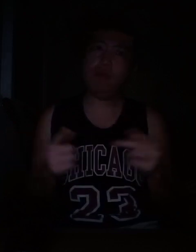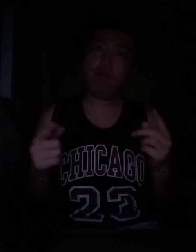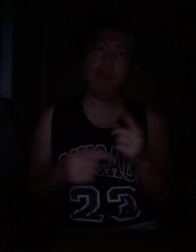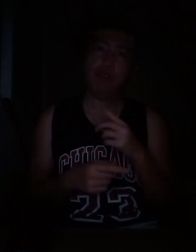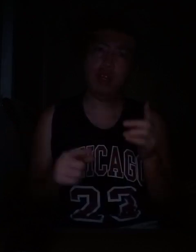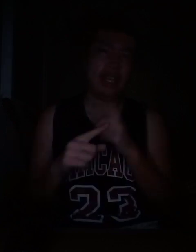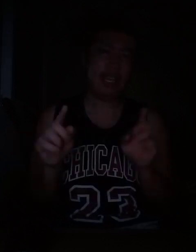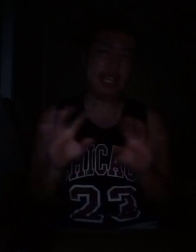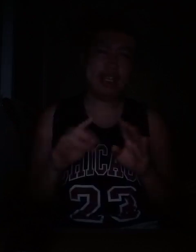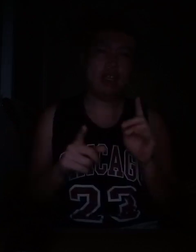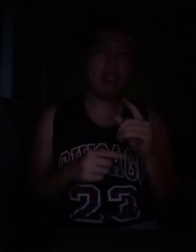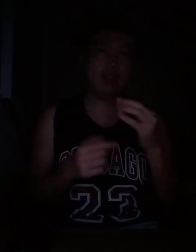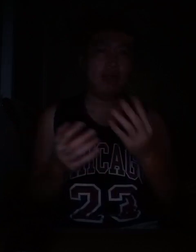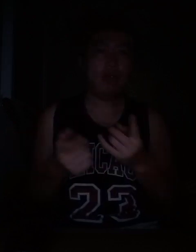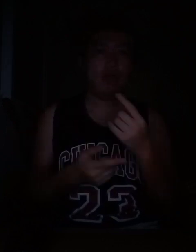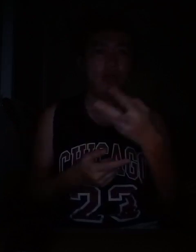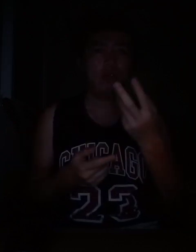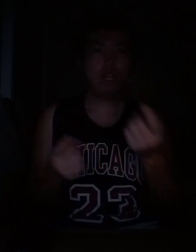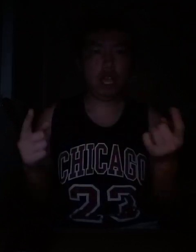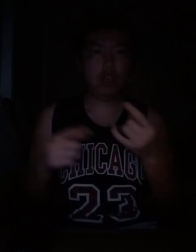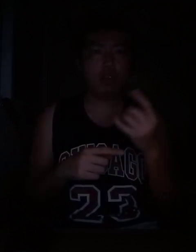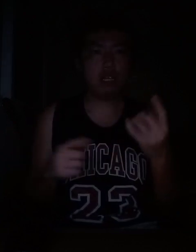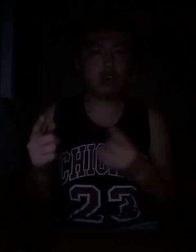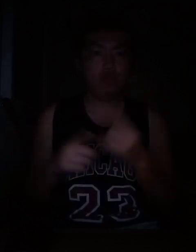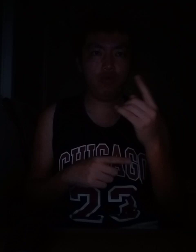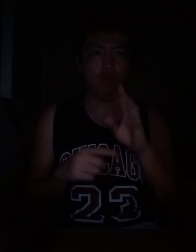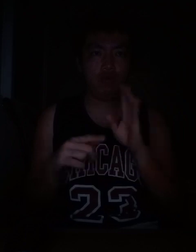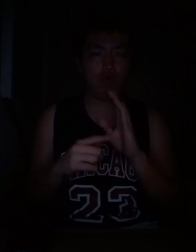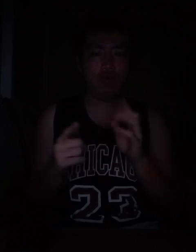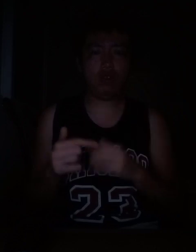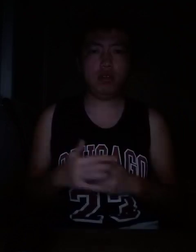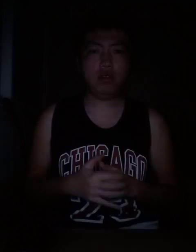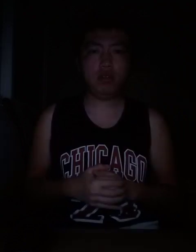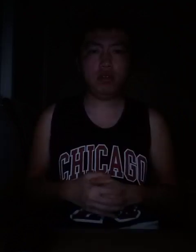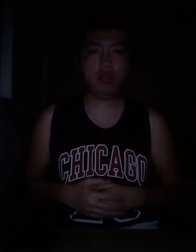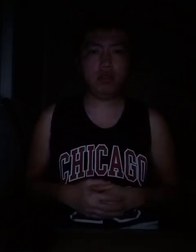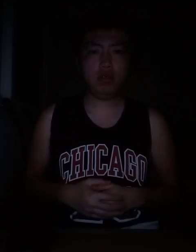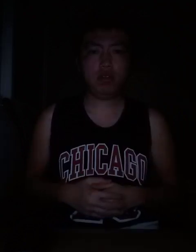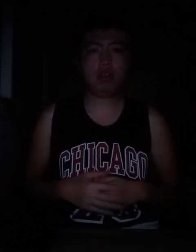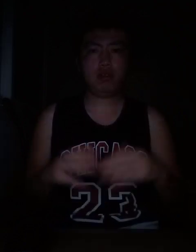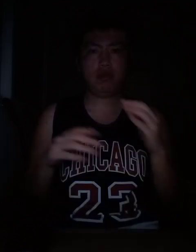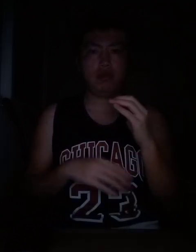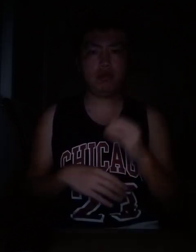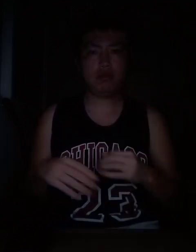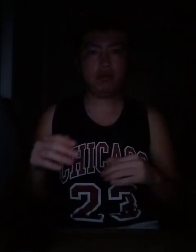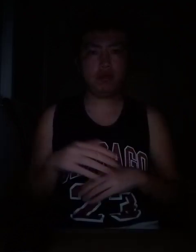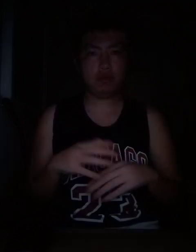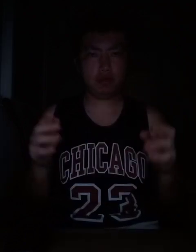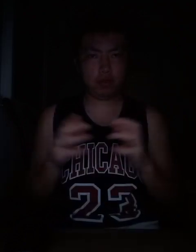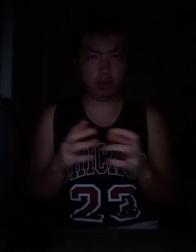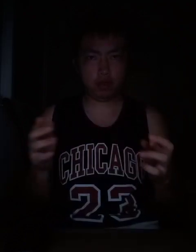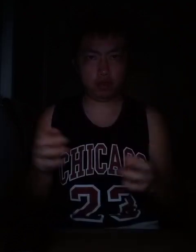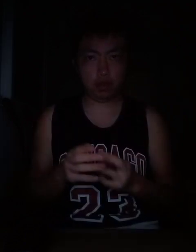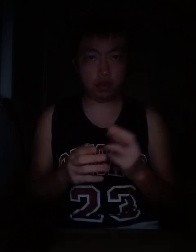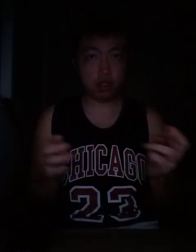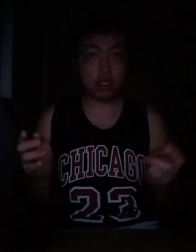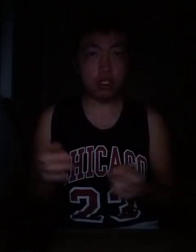아닌 김성중 행정부지사가 주재했습니다. 제주도청 홈페이지에 공개된 오영훈